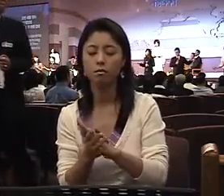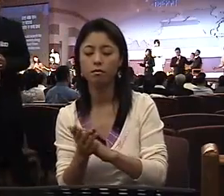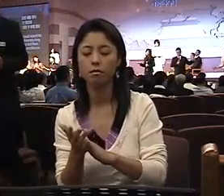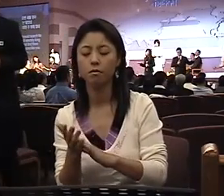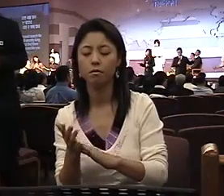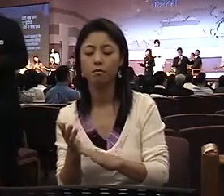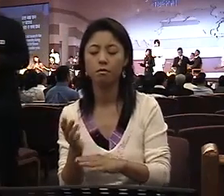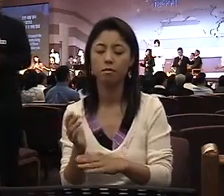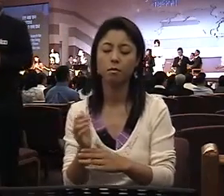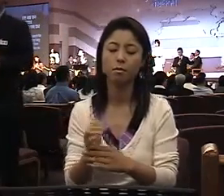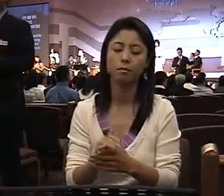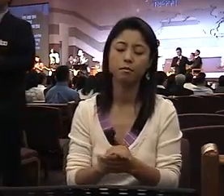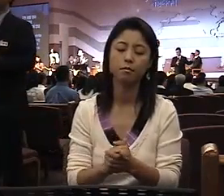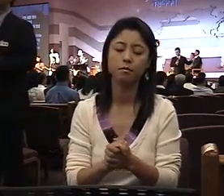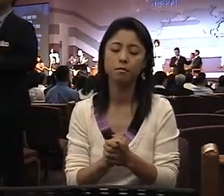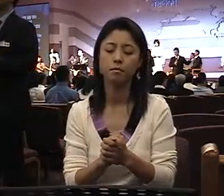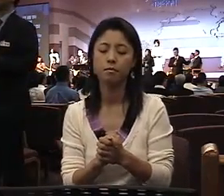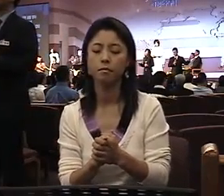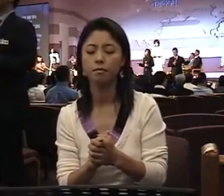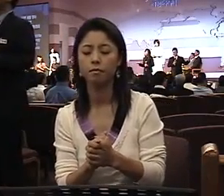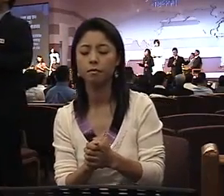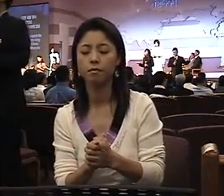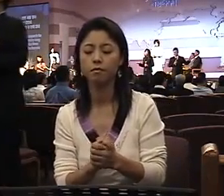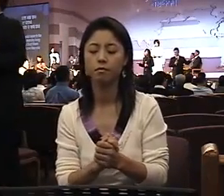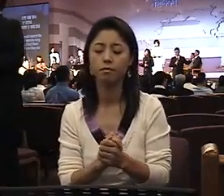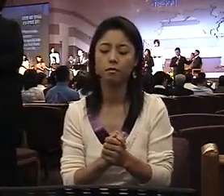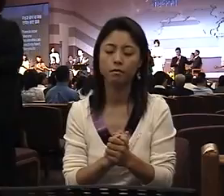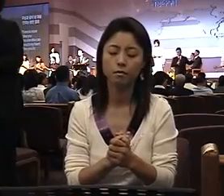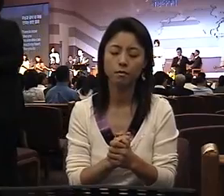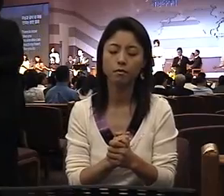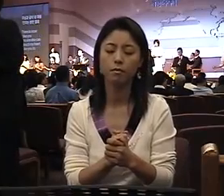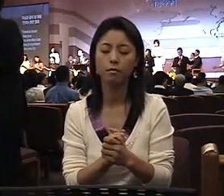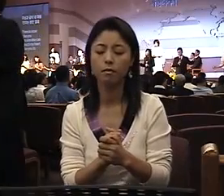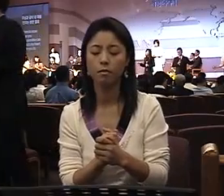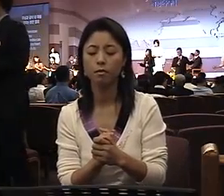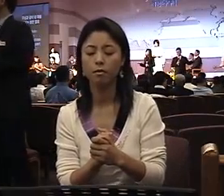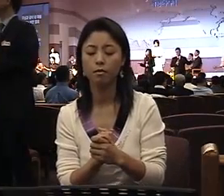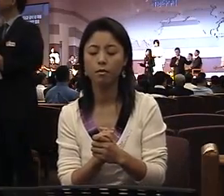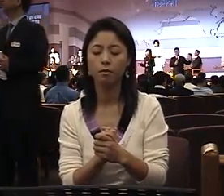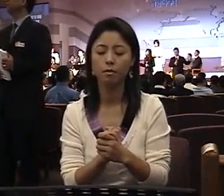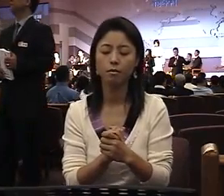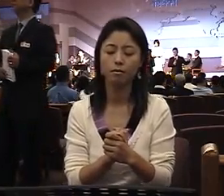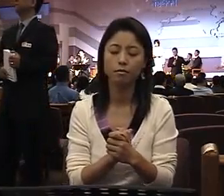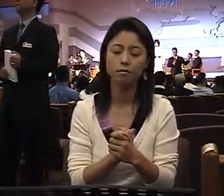회복시켜 주옵소서. 사모하는 마음으로 찬양 주님 앞에 계속하여 드리십시다.